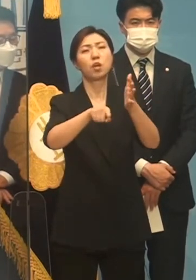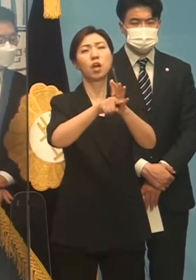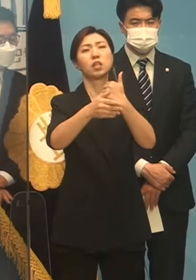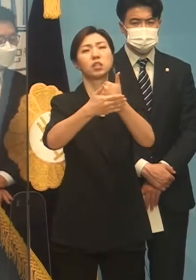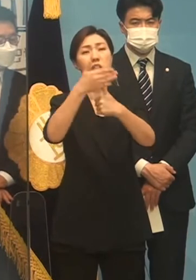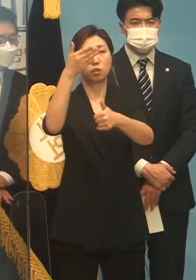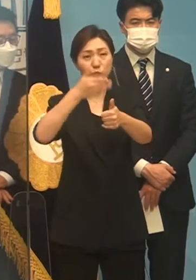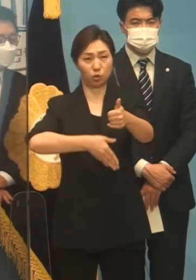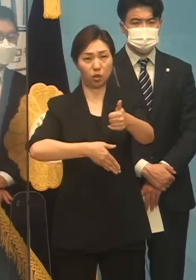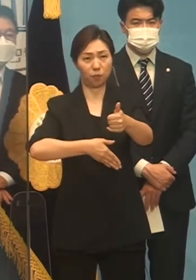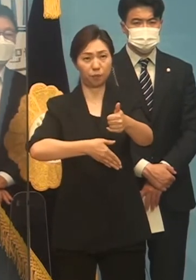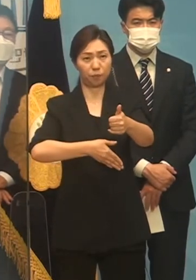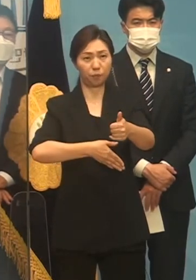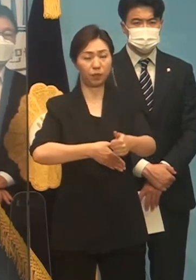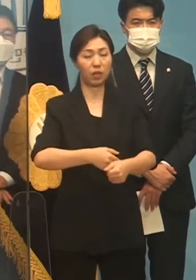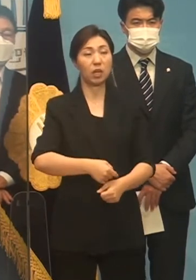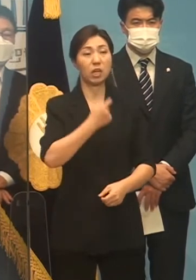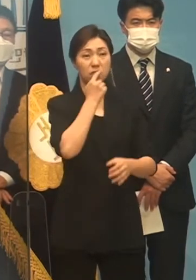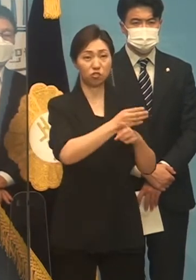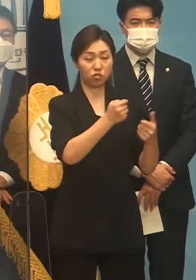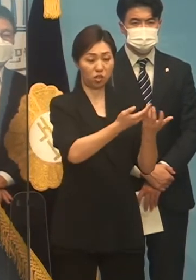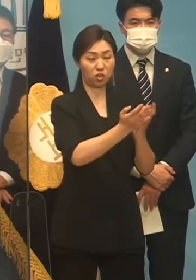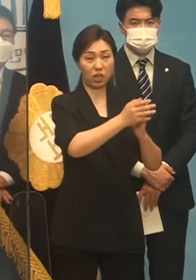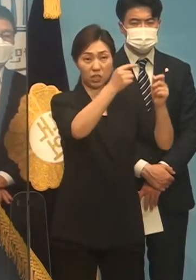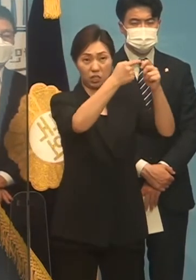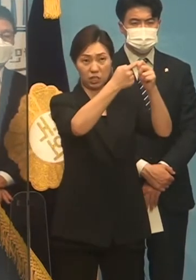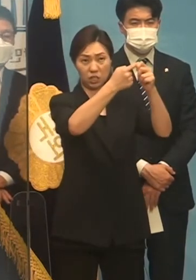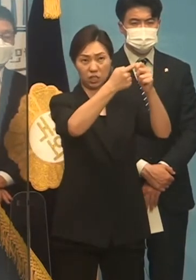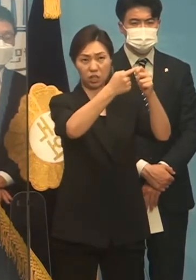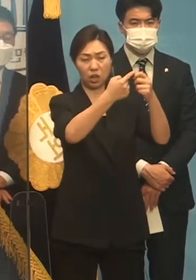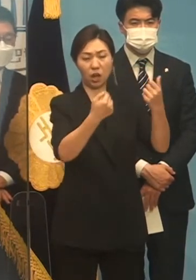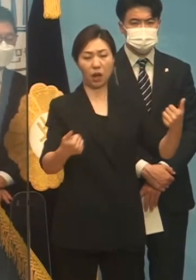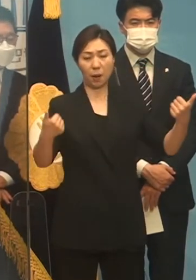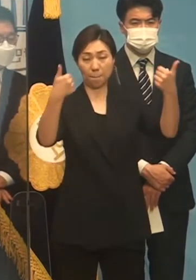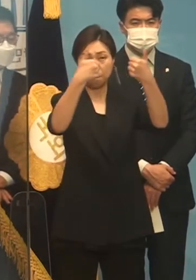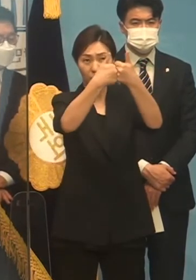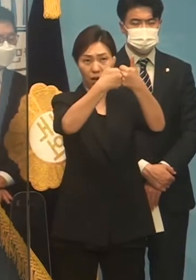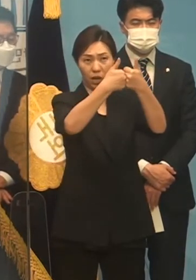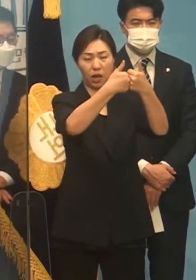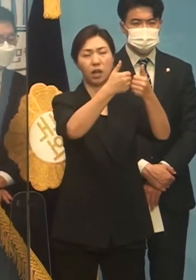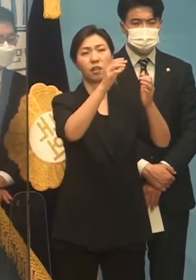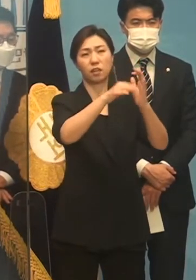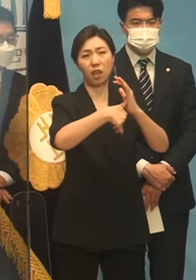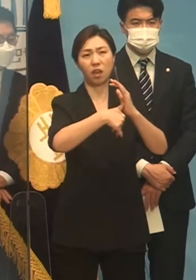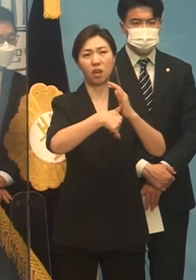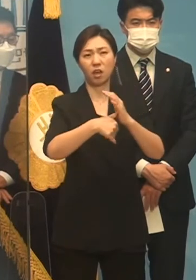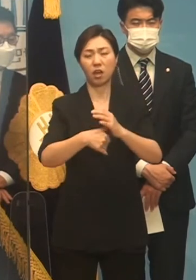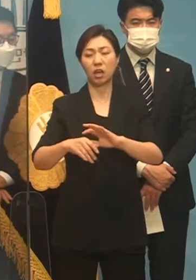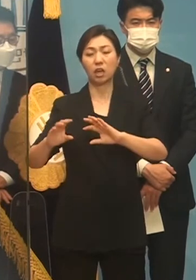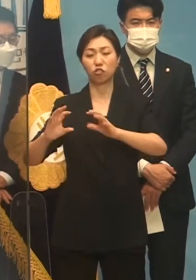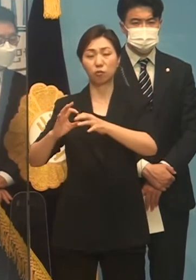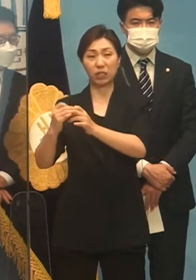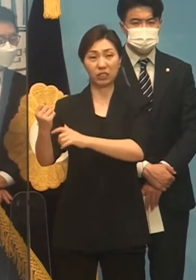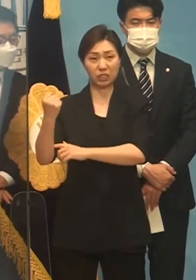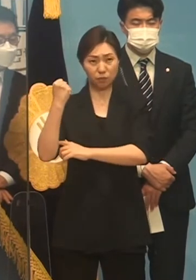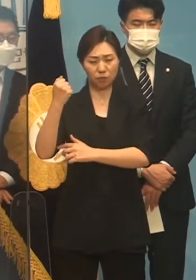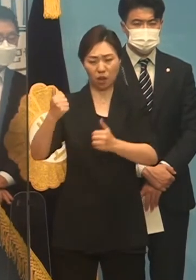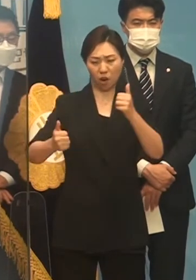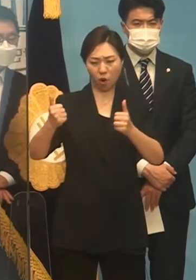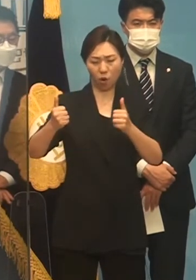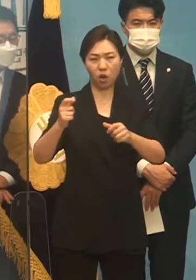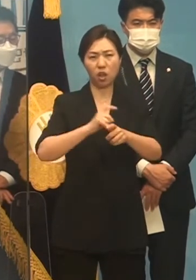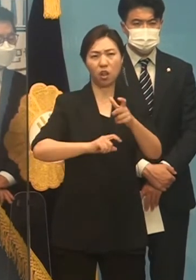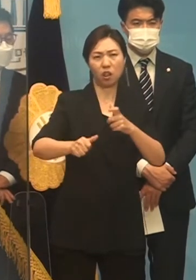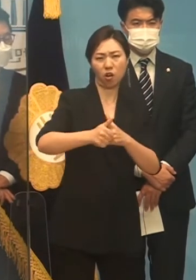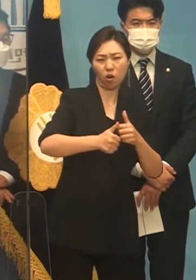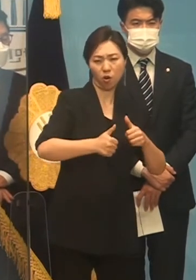때 민주당의 본선 경쟁력이 더 커집니다. 본선 승리의 가능성이